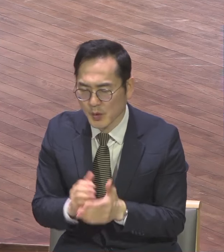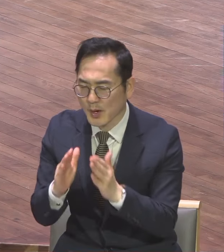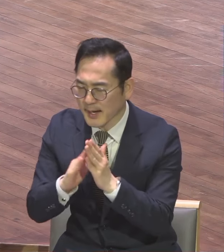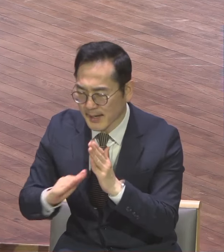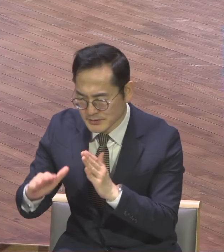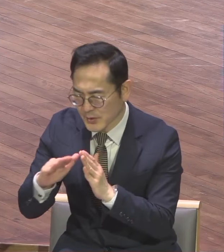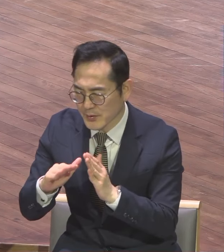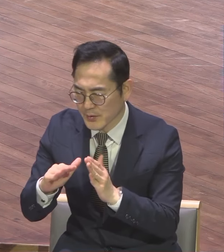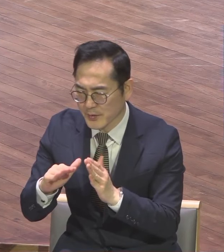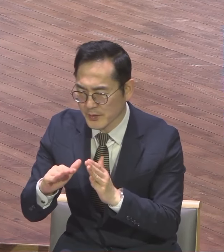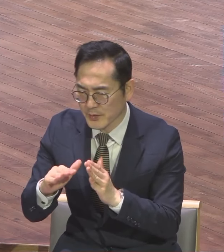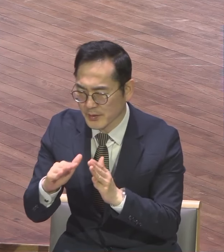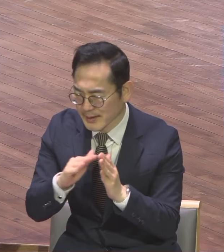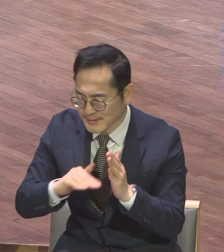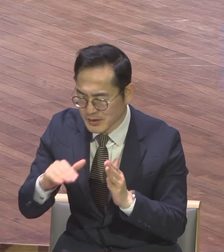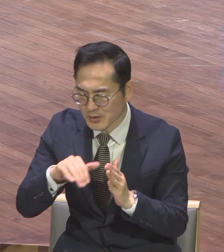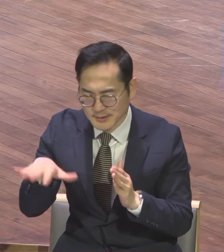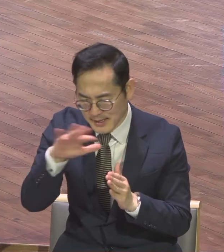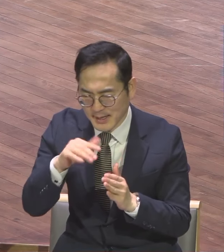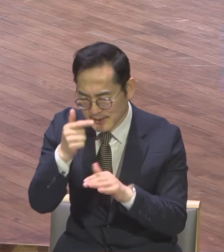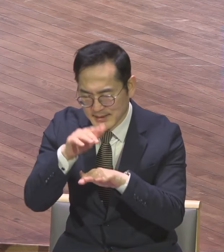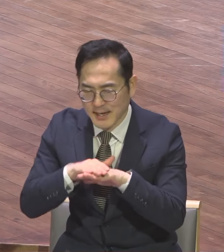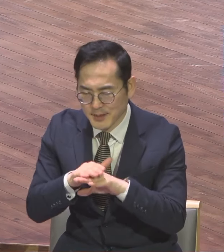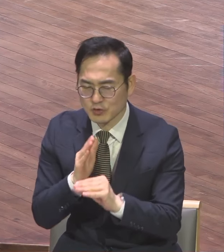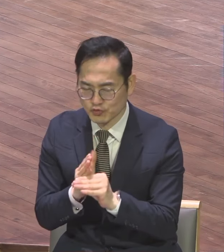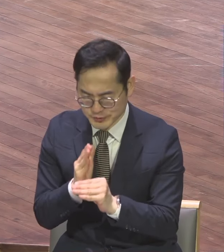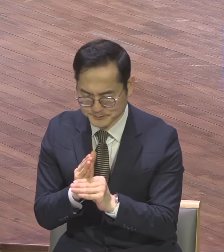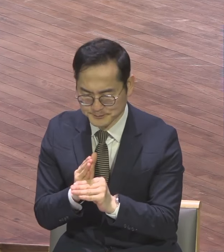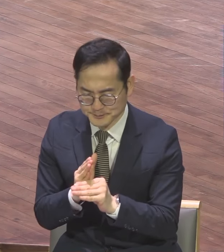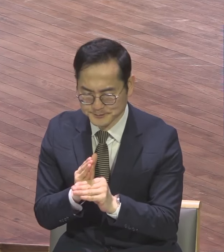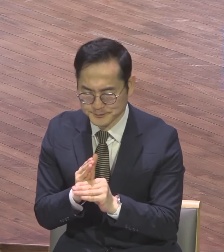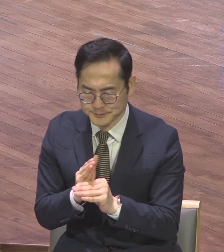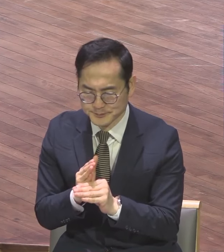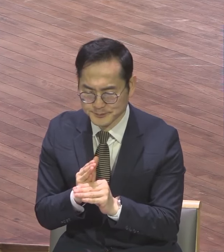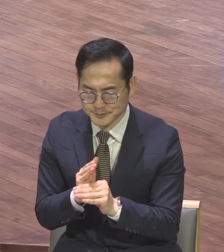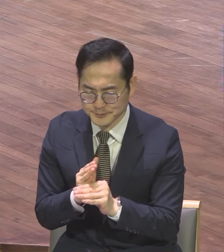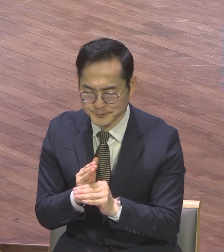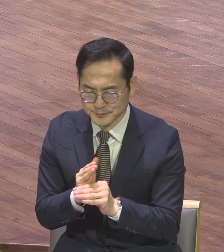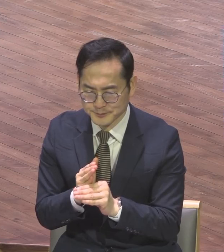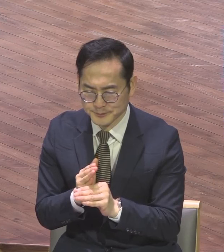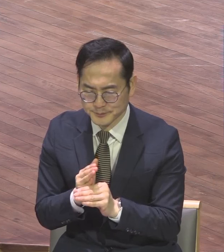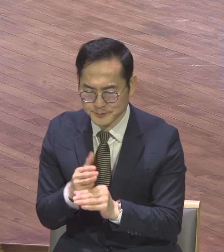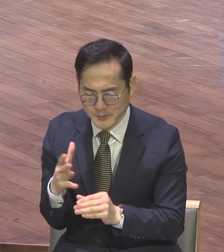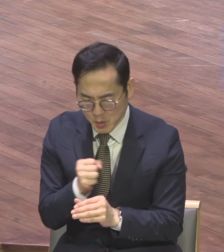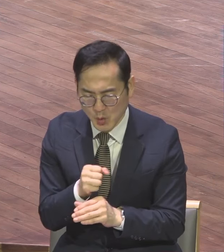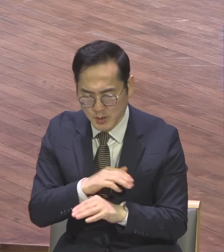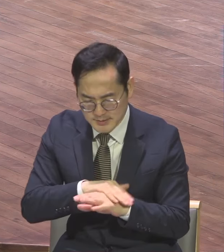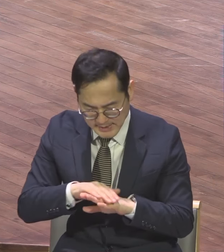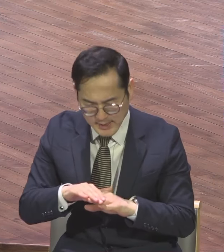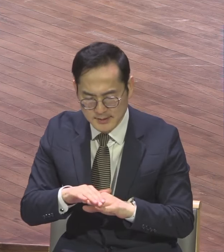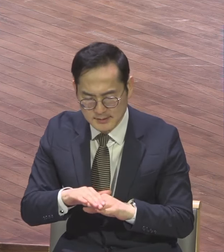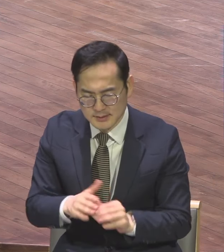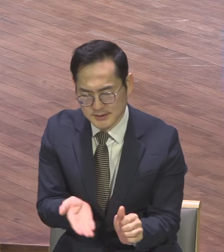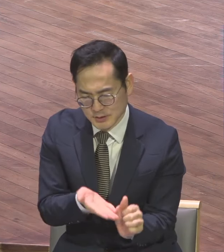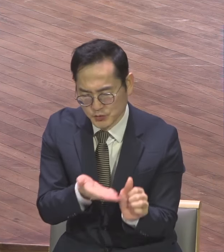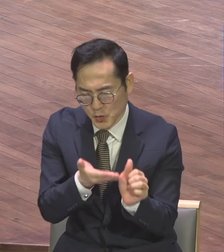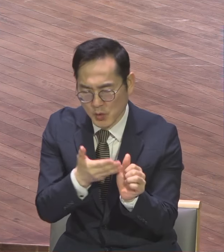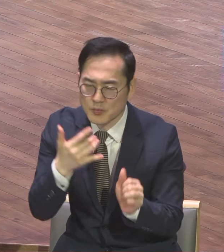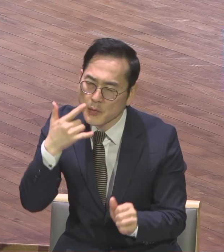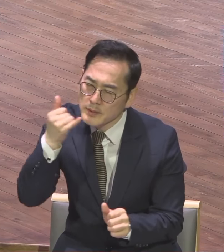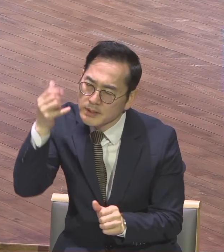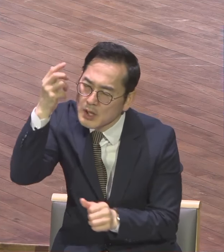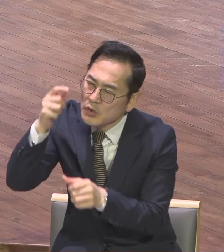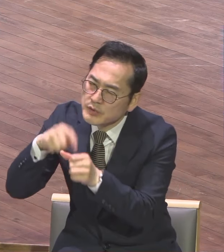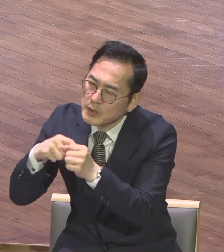가정들이 가정교회가 되어서 가정예배를 드리고 그 가정에서 자라면서 아버지와 어머니의 영적